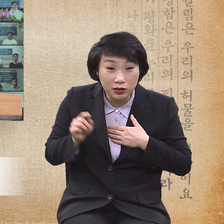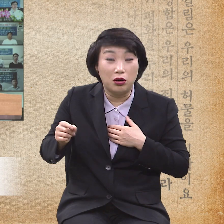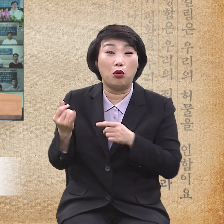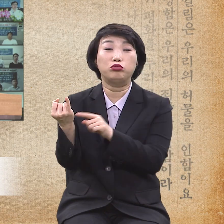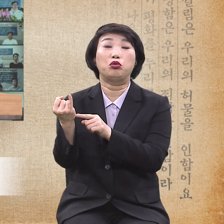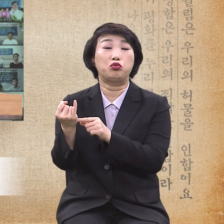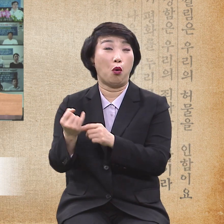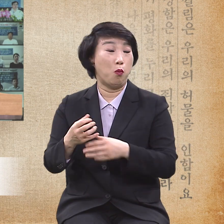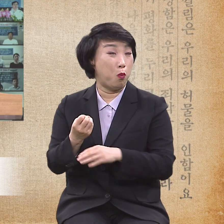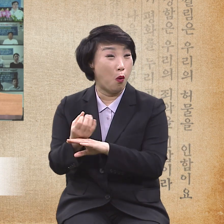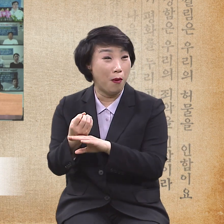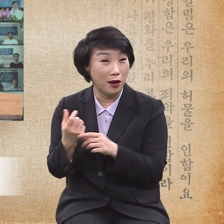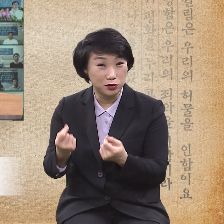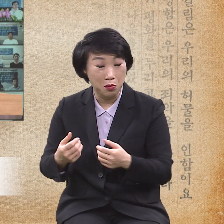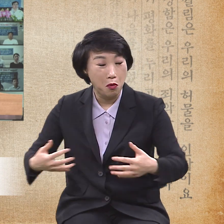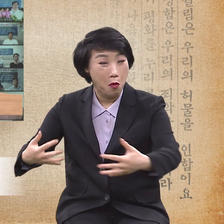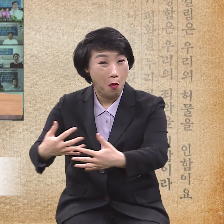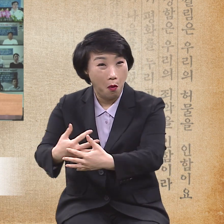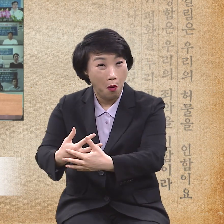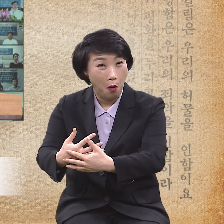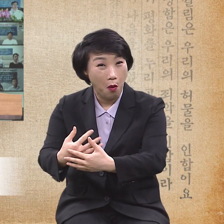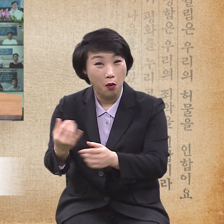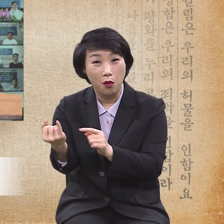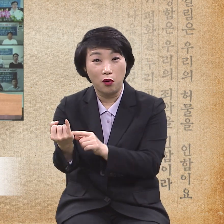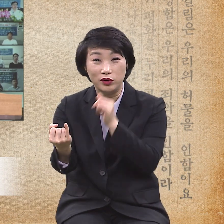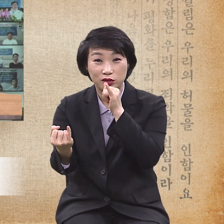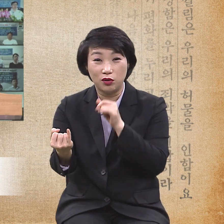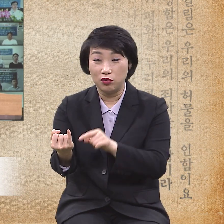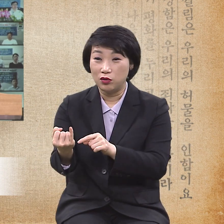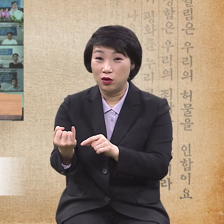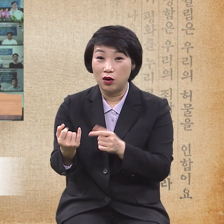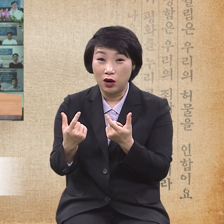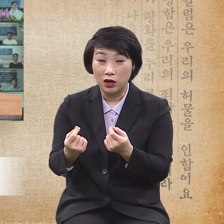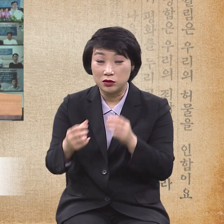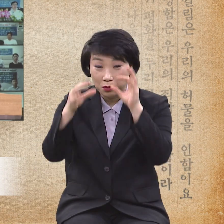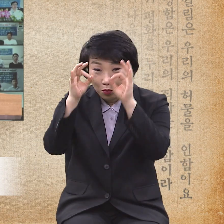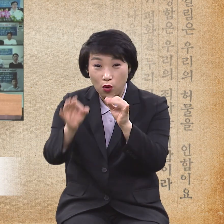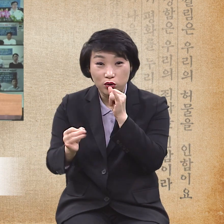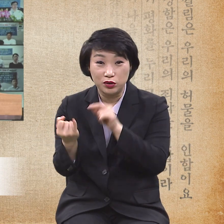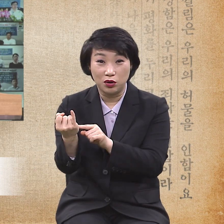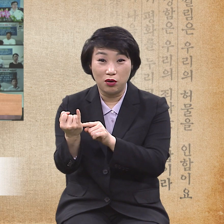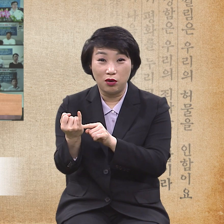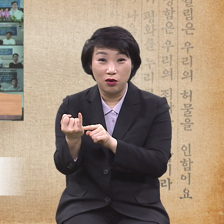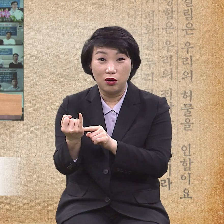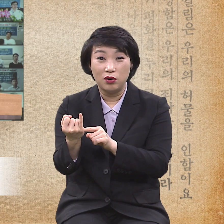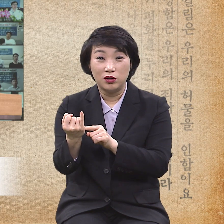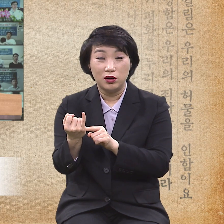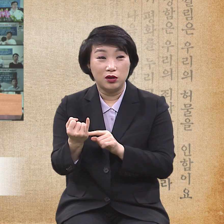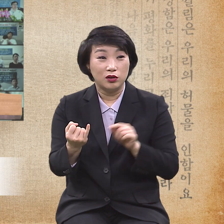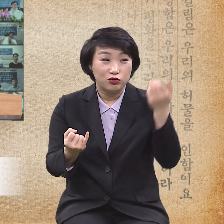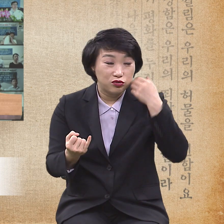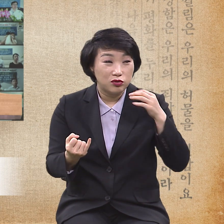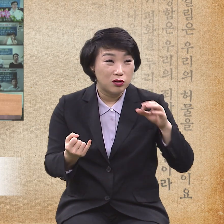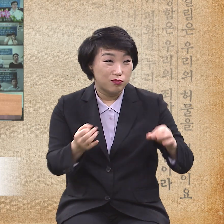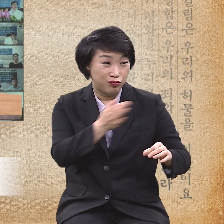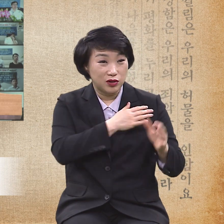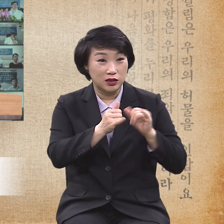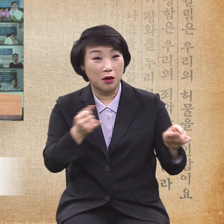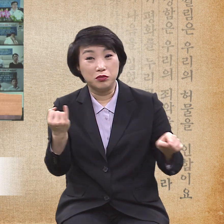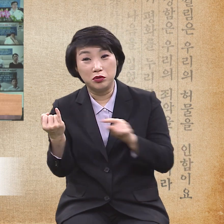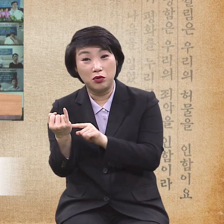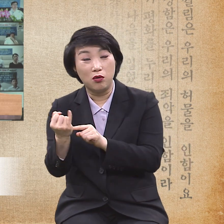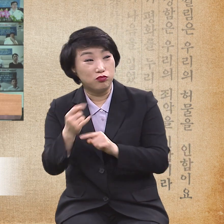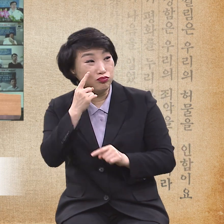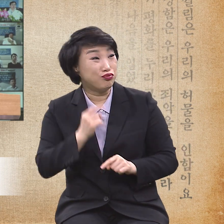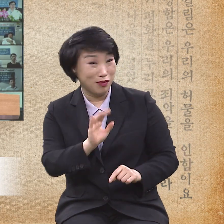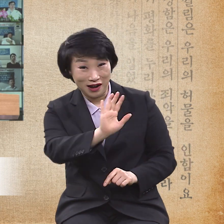보배. 그렇게 보여 그 사람에게는. 응? 그 사람 돈 있는 거 부럽지 않아?